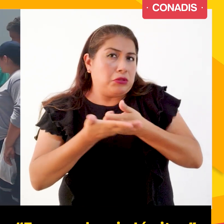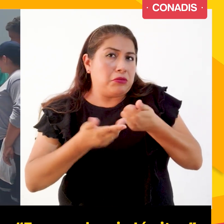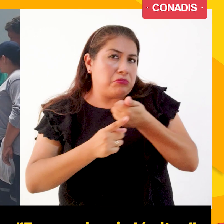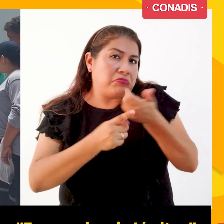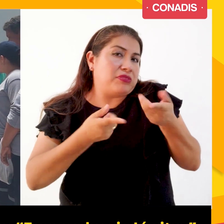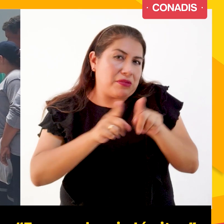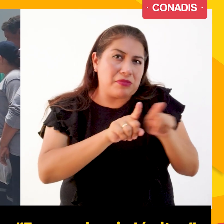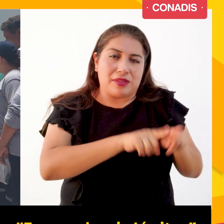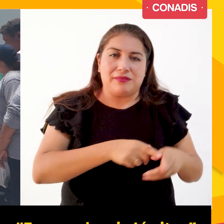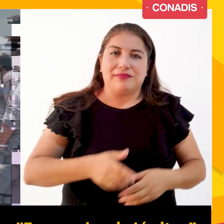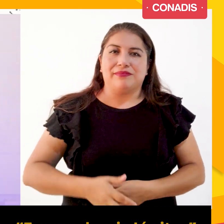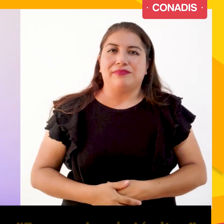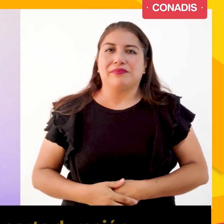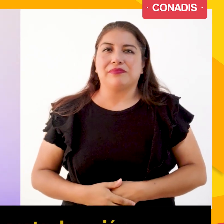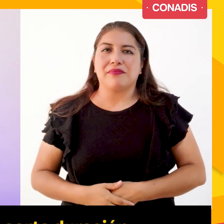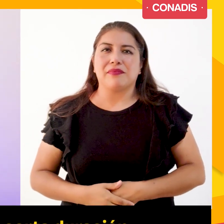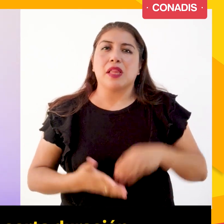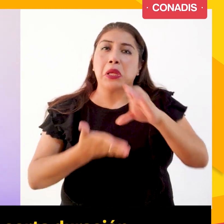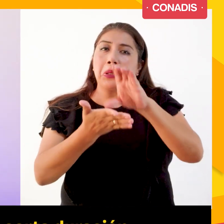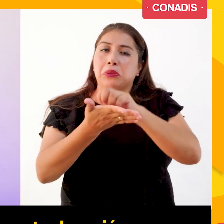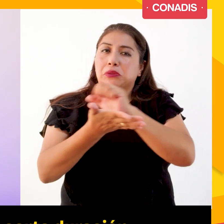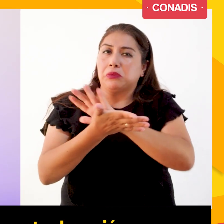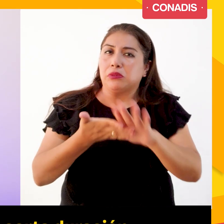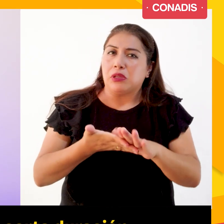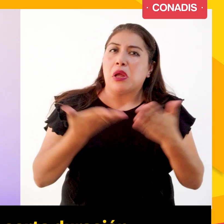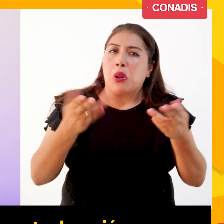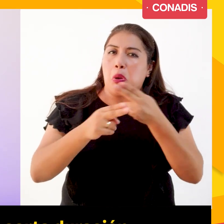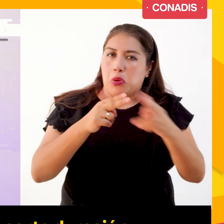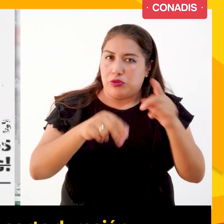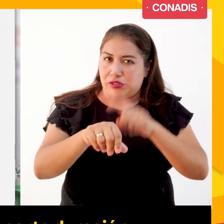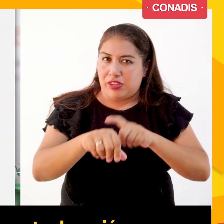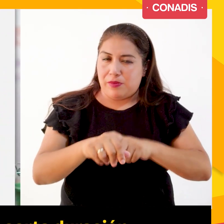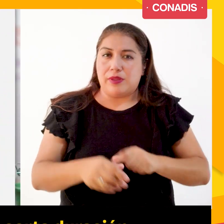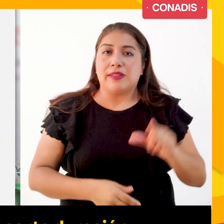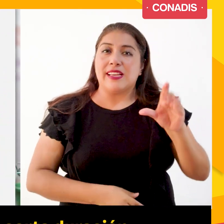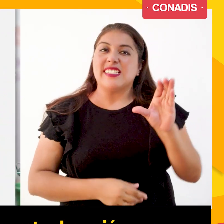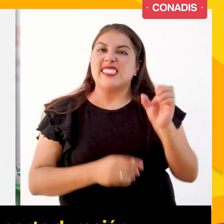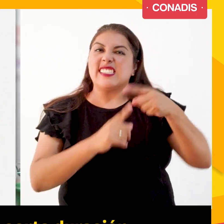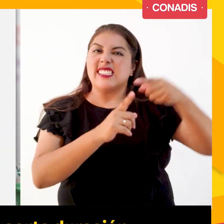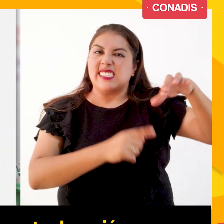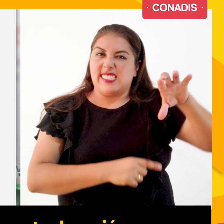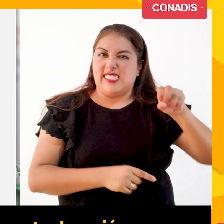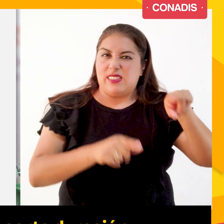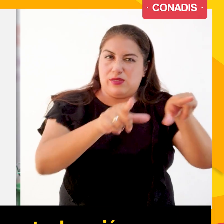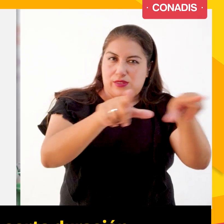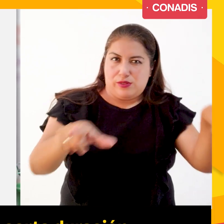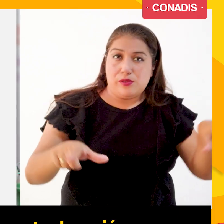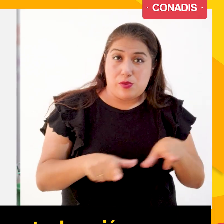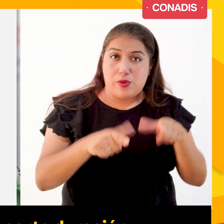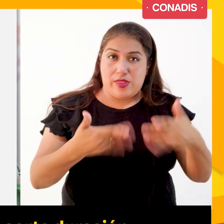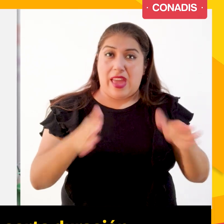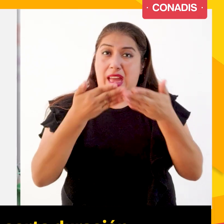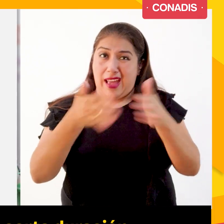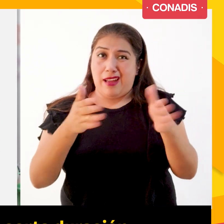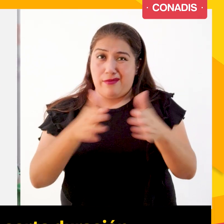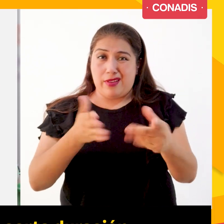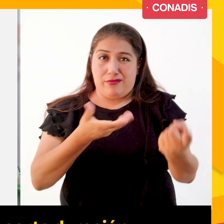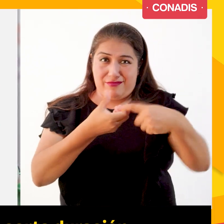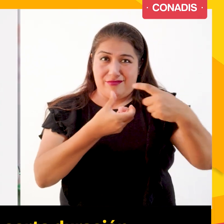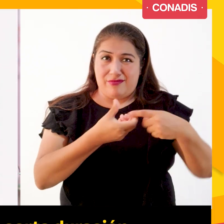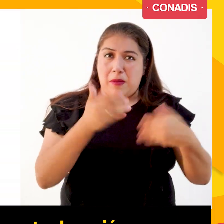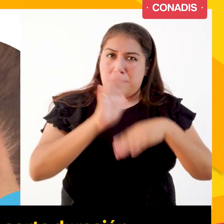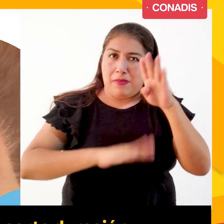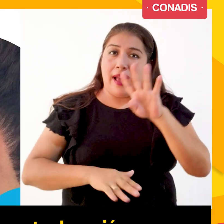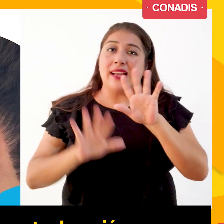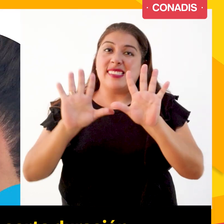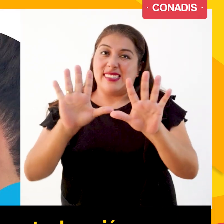generar ingresos económicos. Cursos gratuitos de corta duración. El Centro Alcides Salomón Zorrilla abrió inscripciones para más